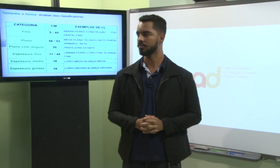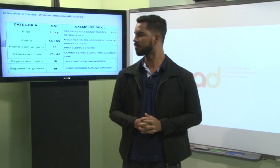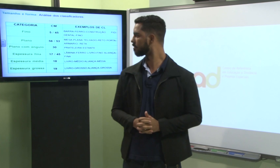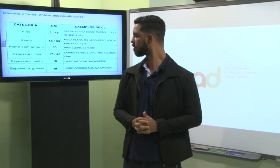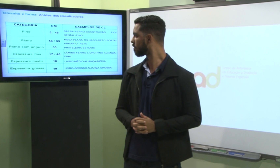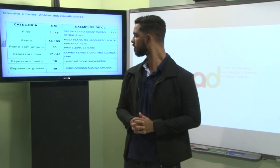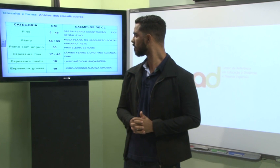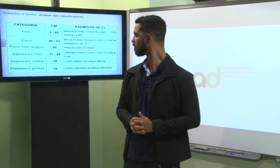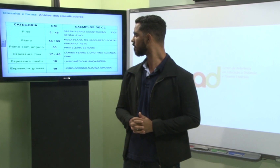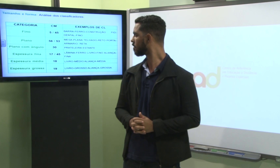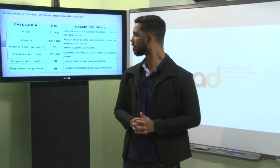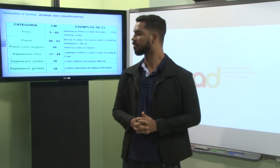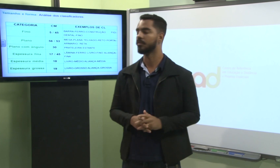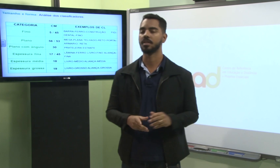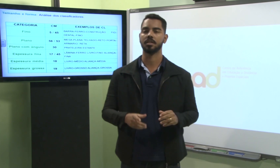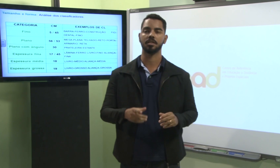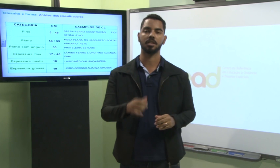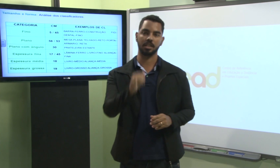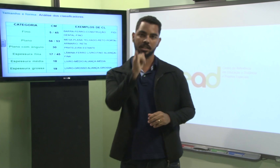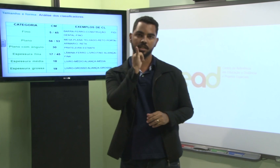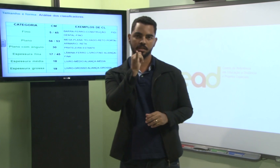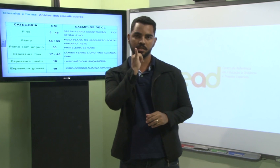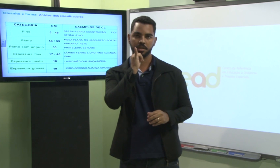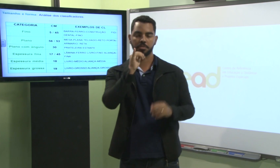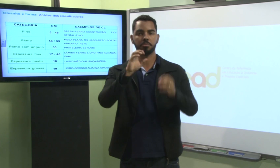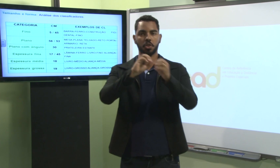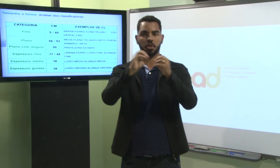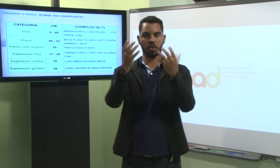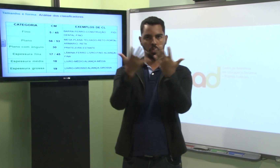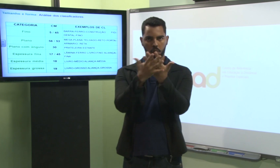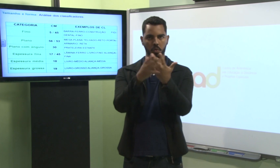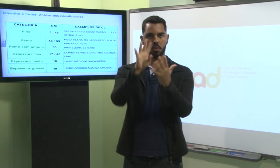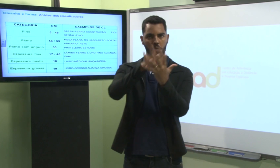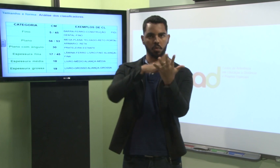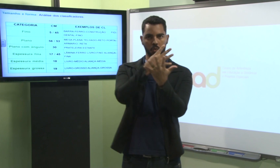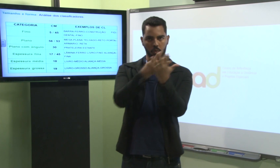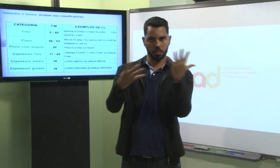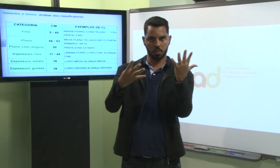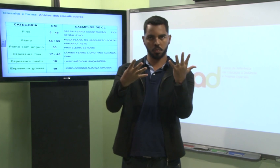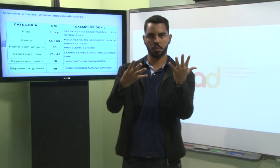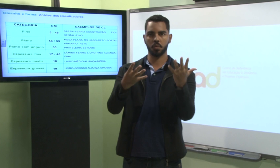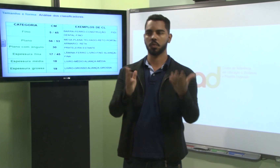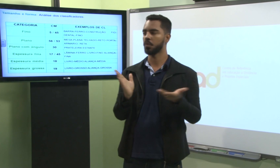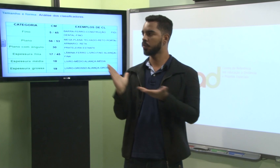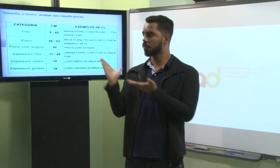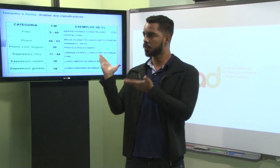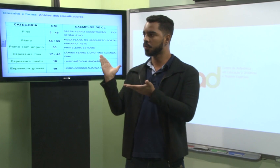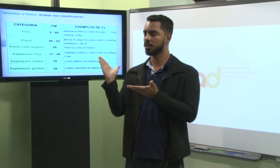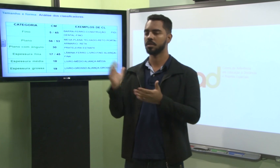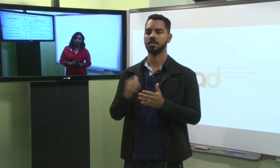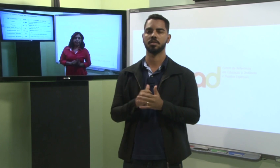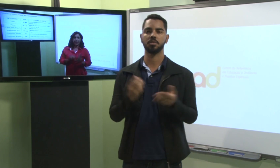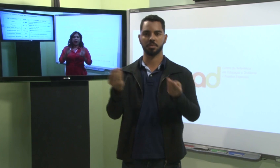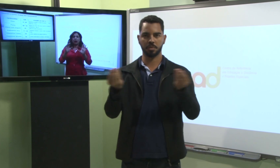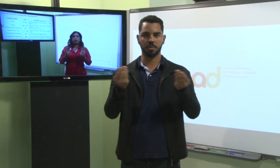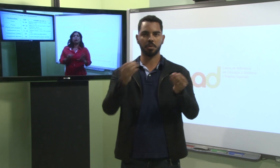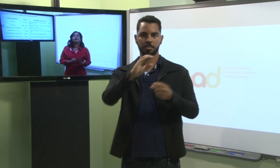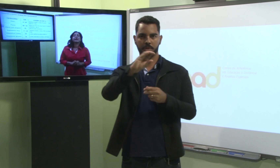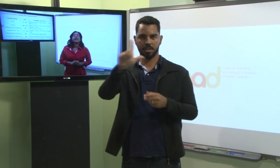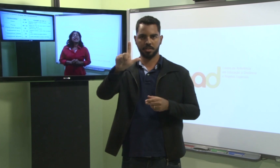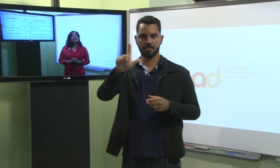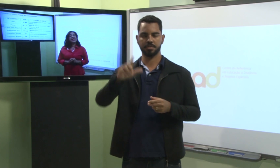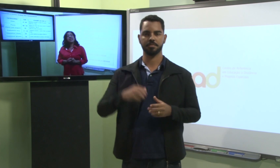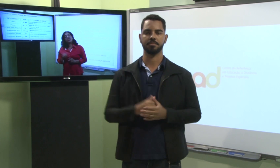Agora nós vamos ver alguns exemplos também em um quadro, certo? Que são classificadores de tamanho e de forma.